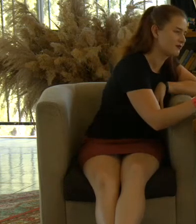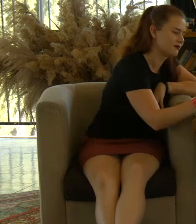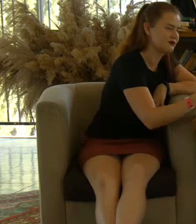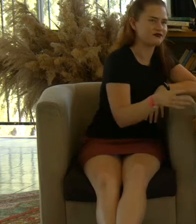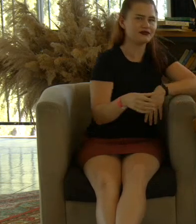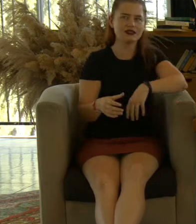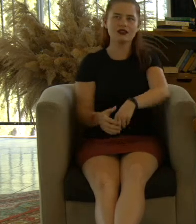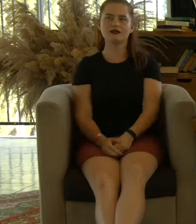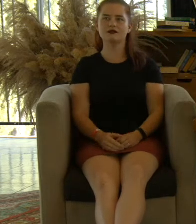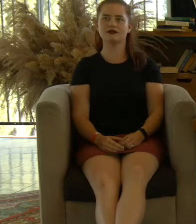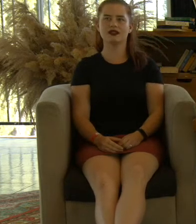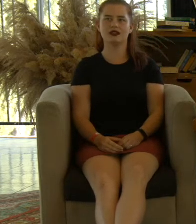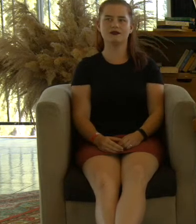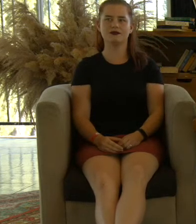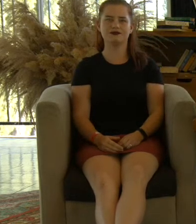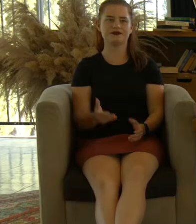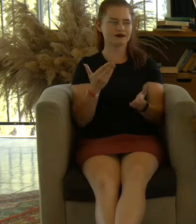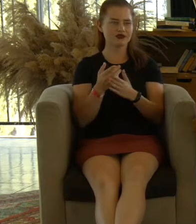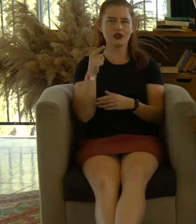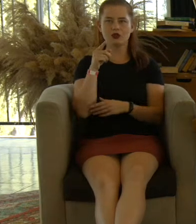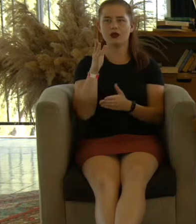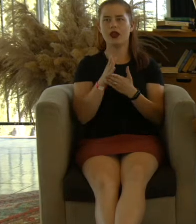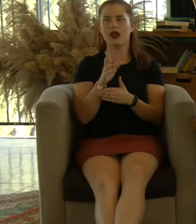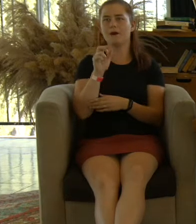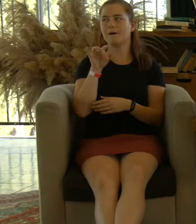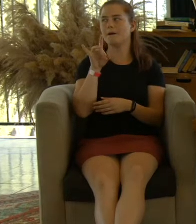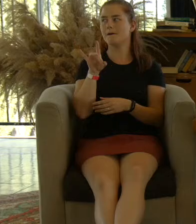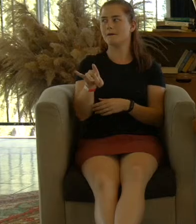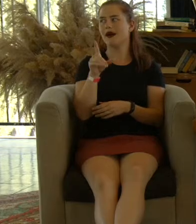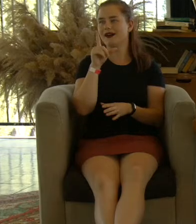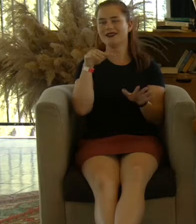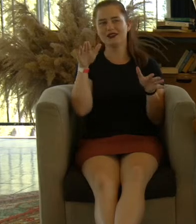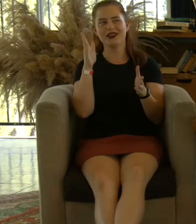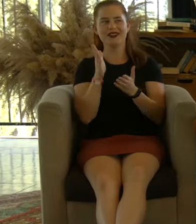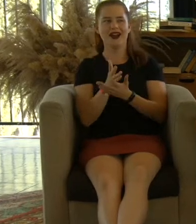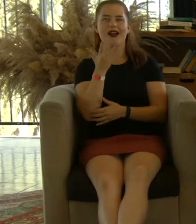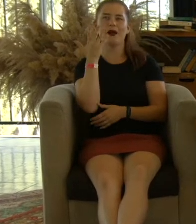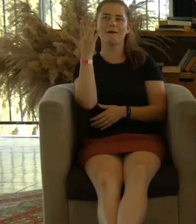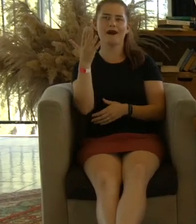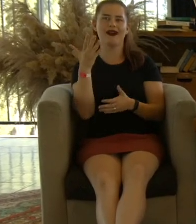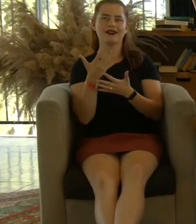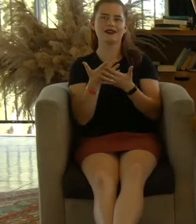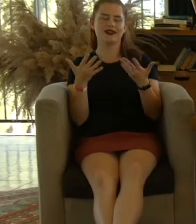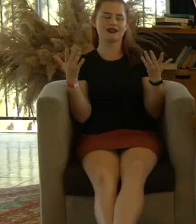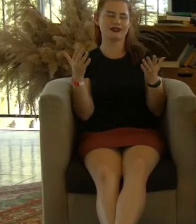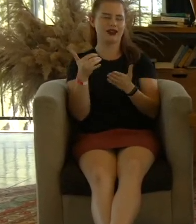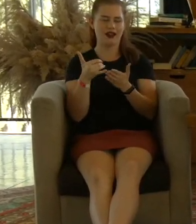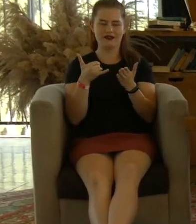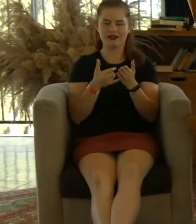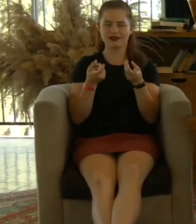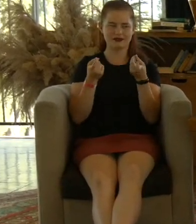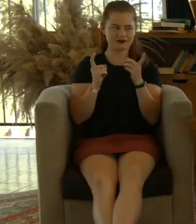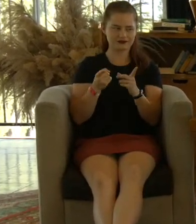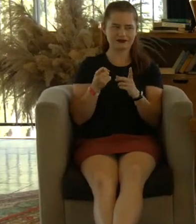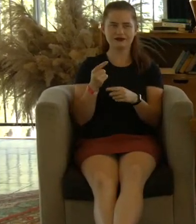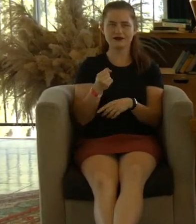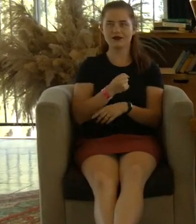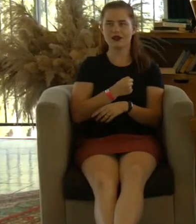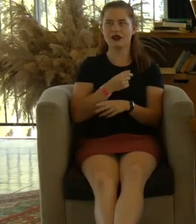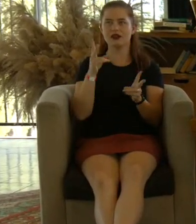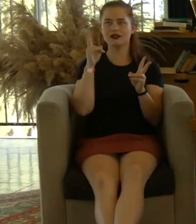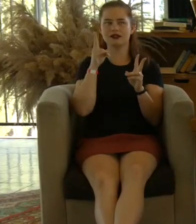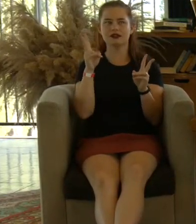Вот здесь есть, как я уже говорил, бар «Синичка», и в нем есть 5 позиций натуральных вин. Их, к сожалению, если не ошибаюсь,